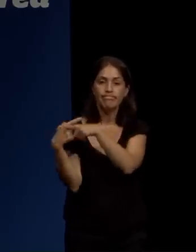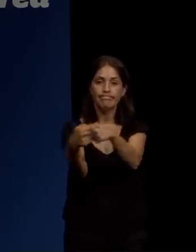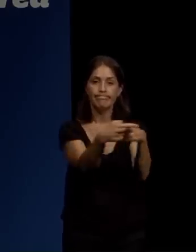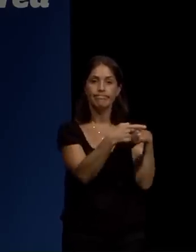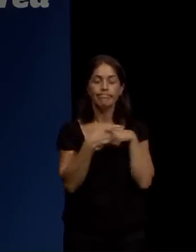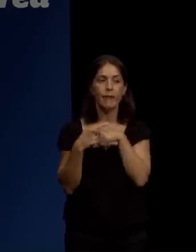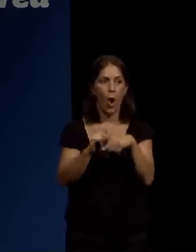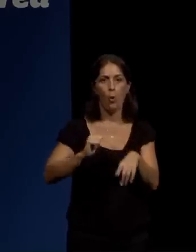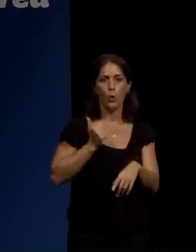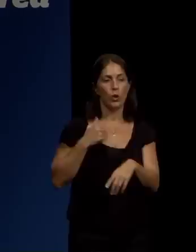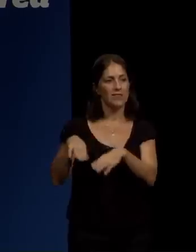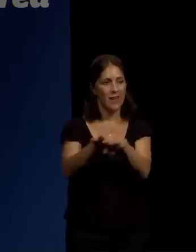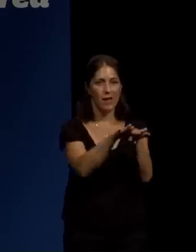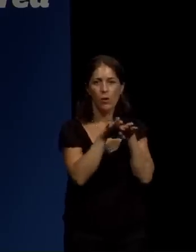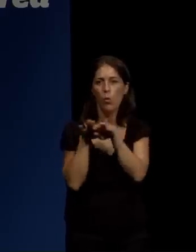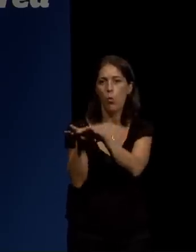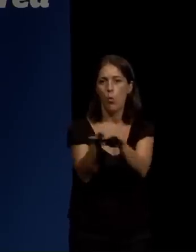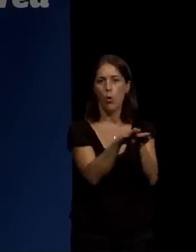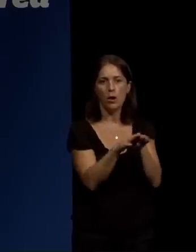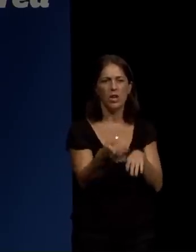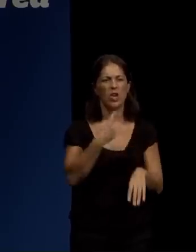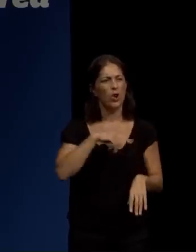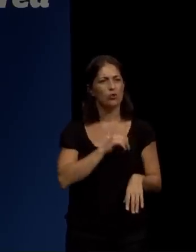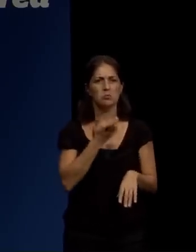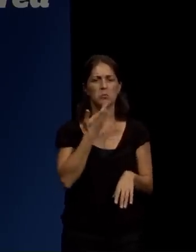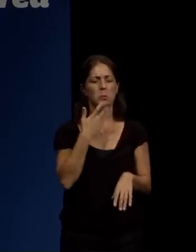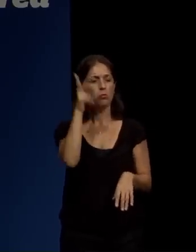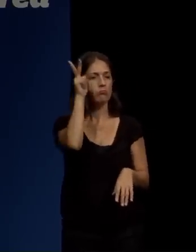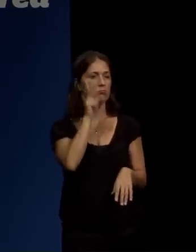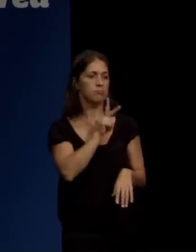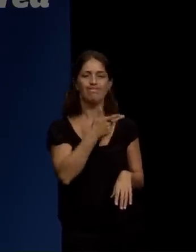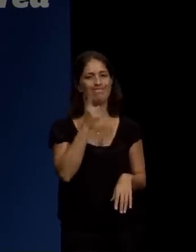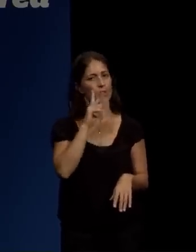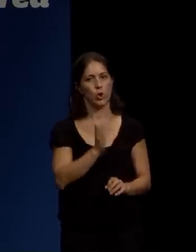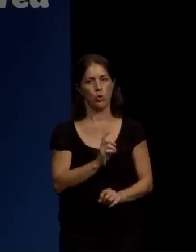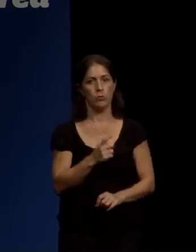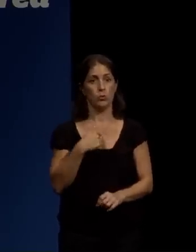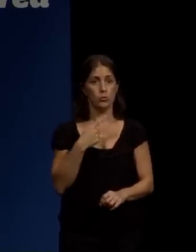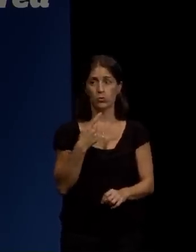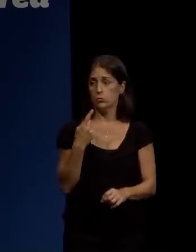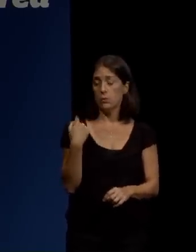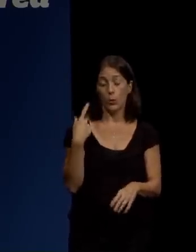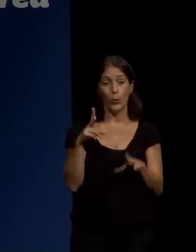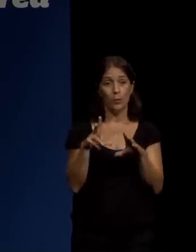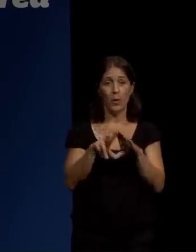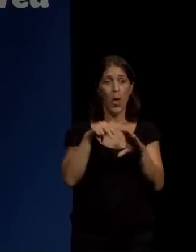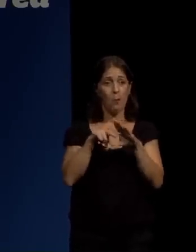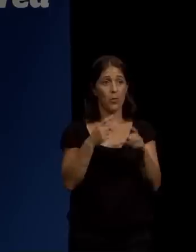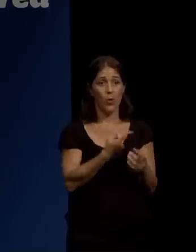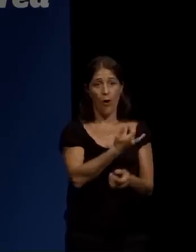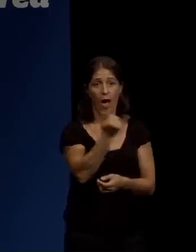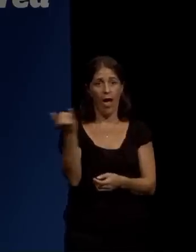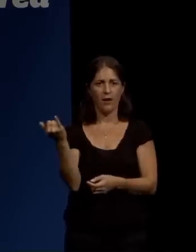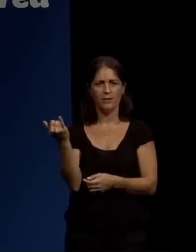como igualdade de oportunidades. Nós non cremos nos privilexios. E expresámoslo dunha forma moi sinxela nun vídeo que temos por aí circulando